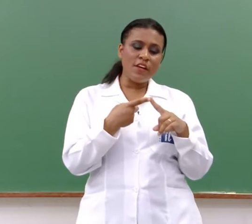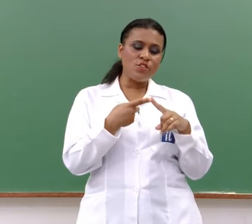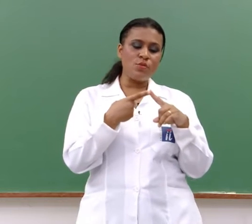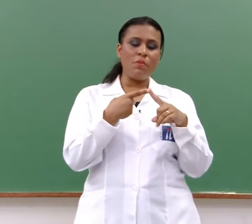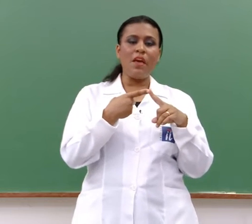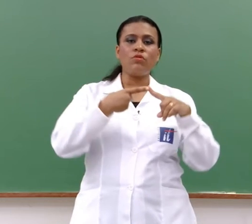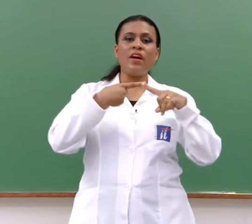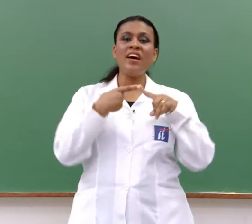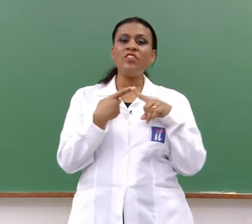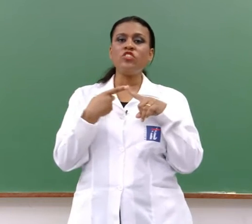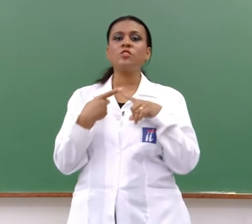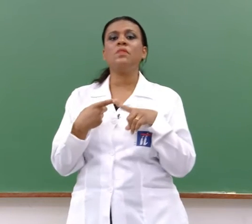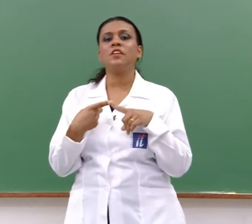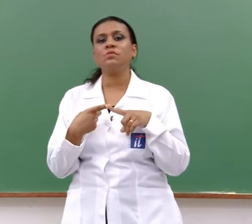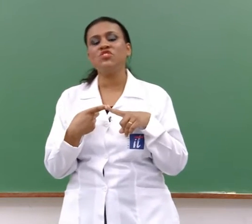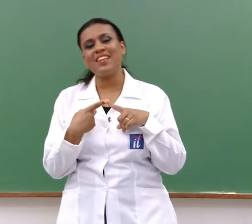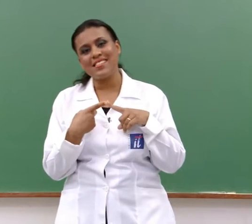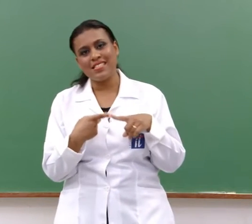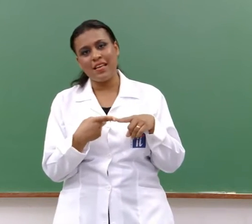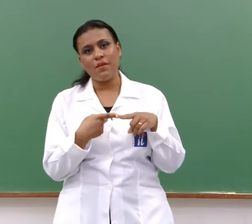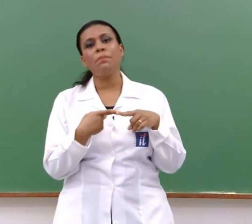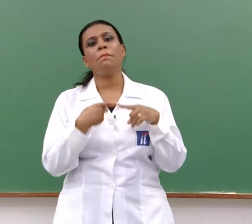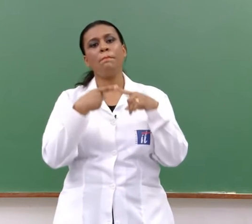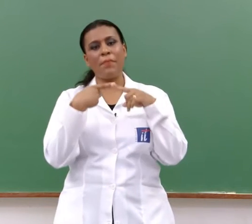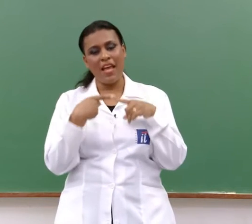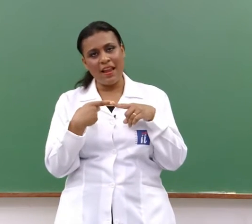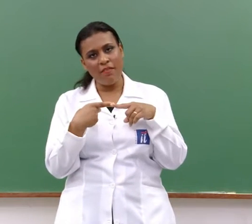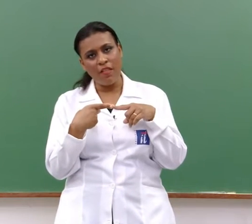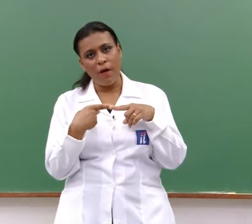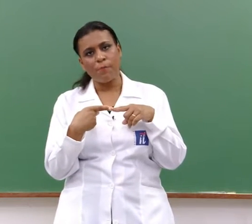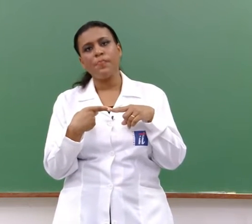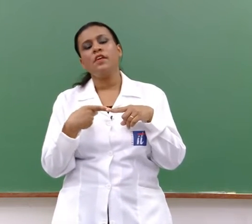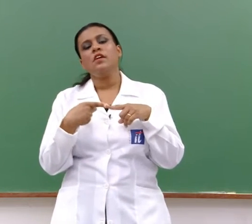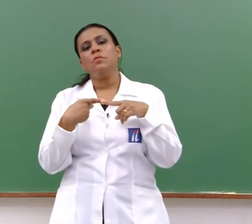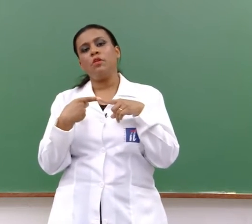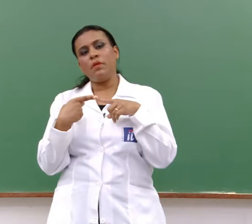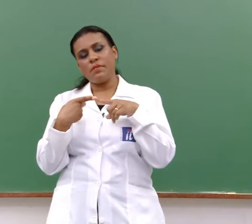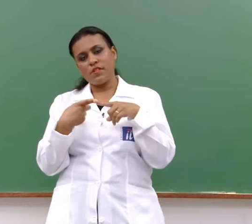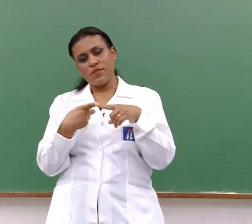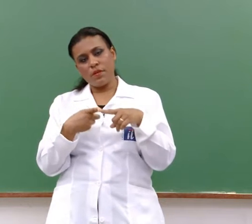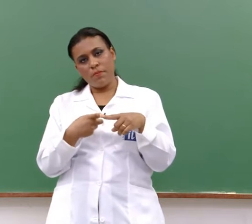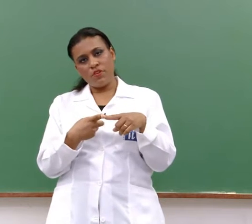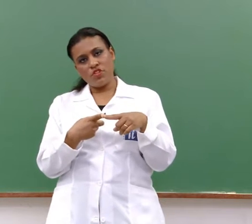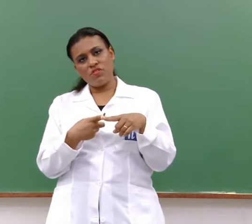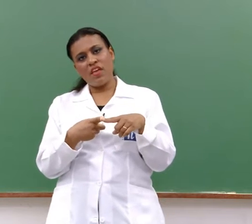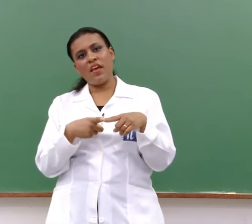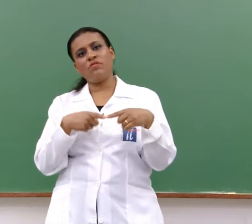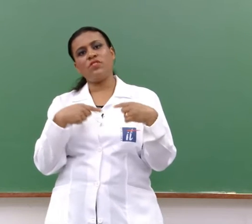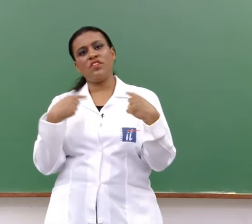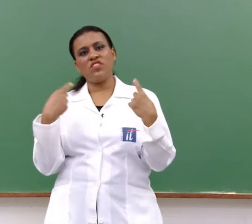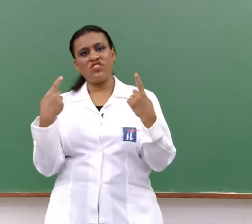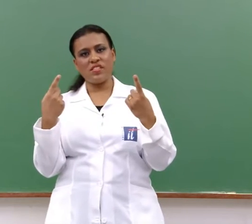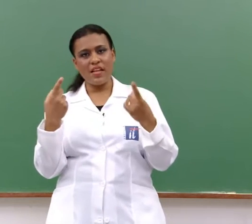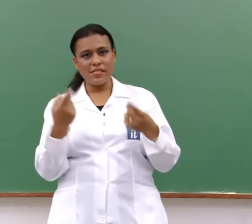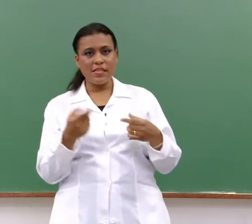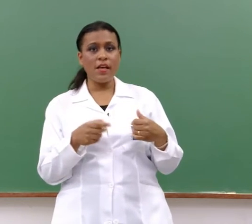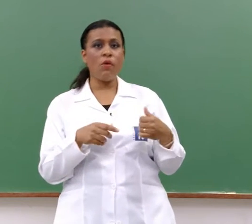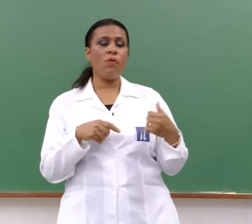grande momento, antes mesmo de nascer, pré-natal. Problemas que você pode ter durante a gestação ou